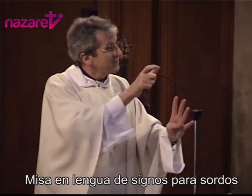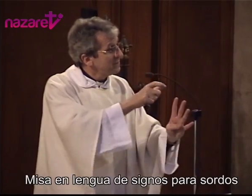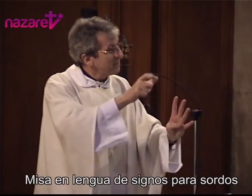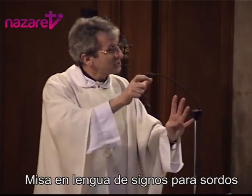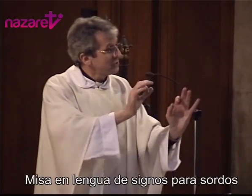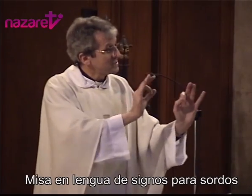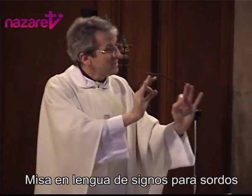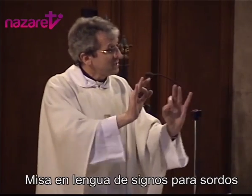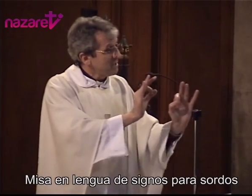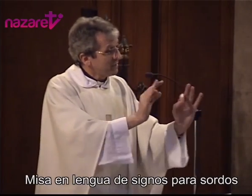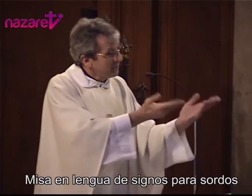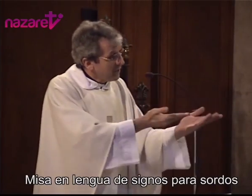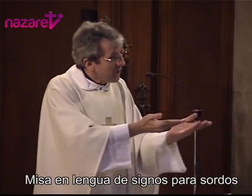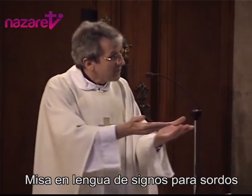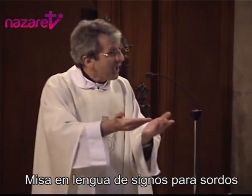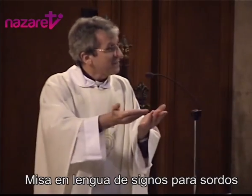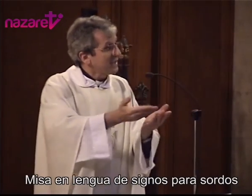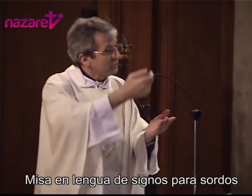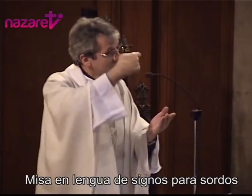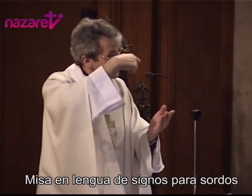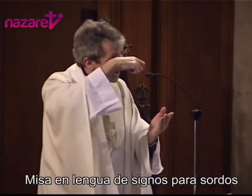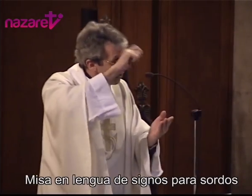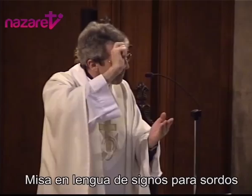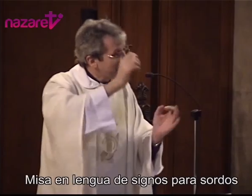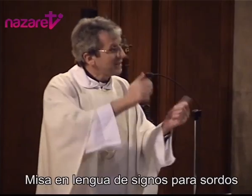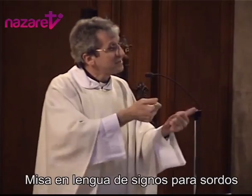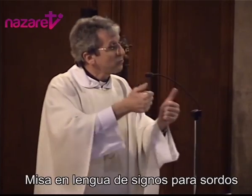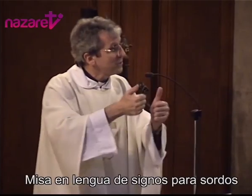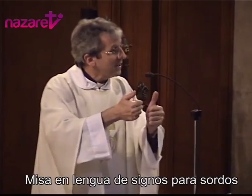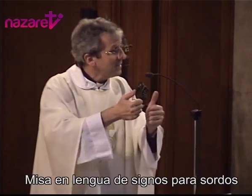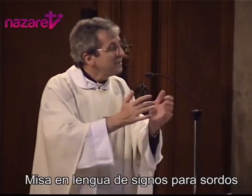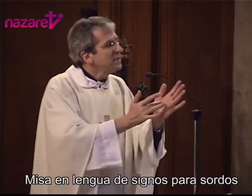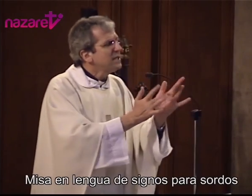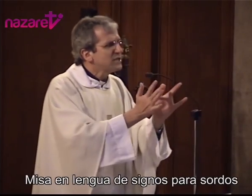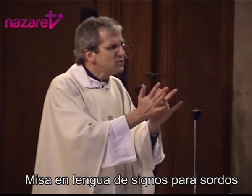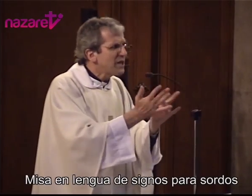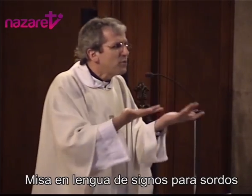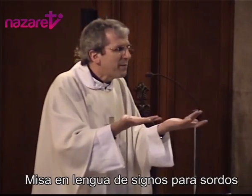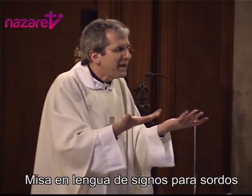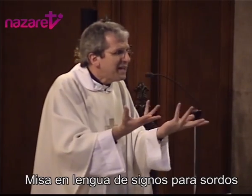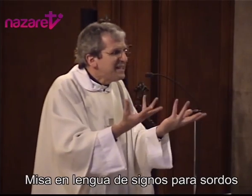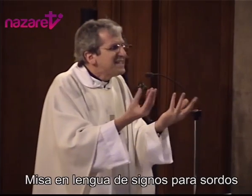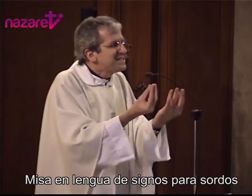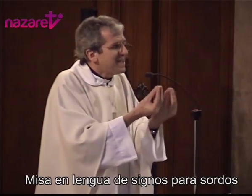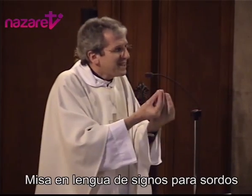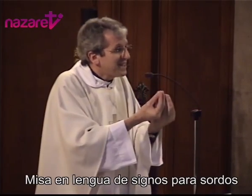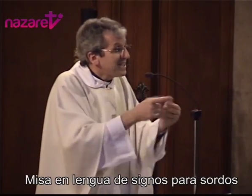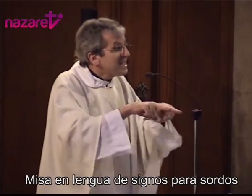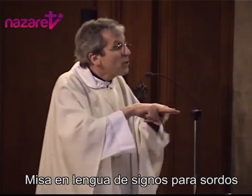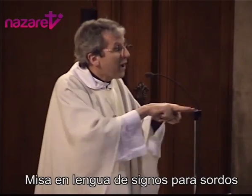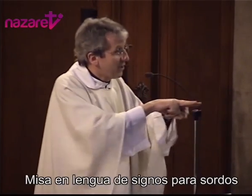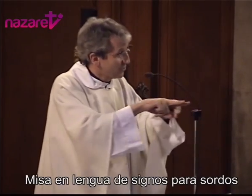hilera de personas que iban acercándose a Juan para que les bautizara, y Jesús de alguna manera se